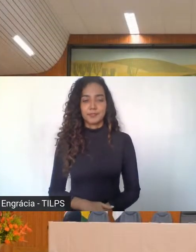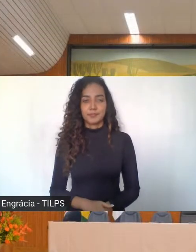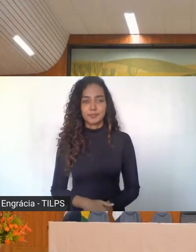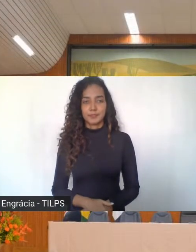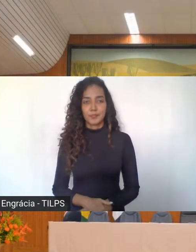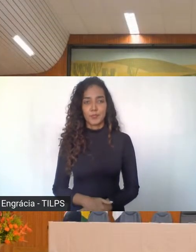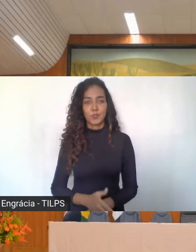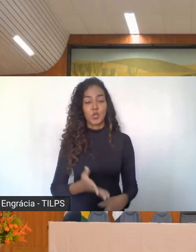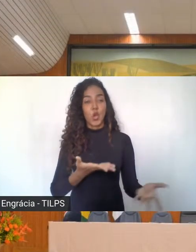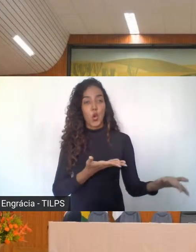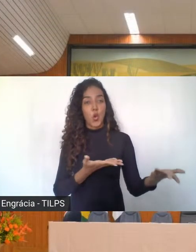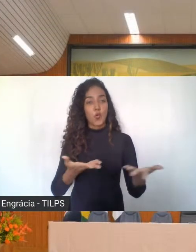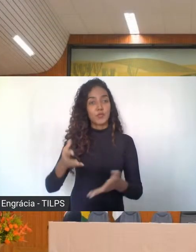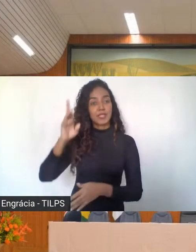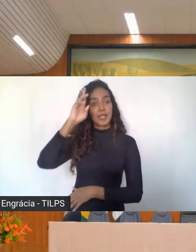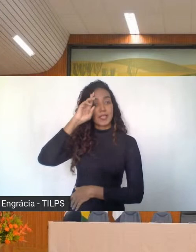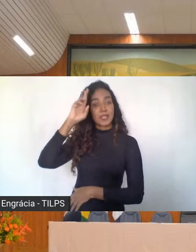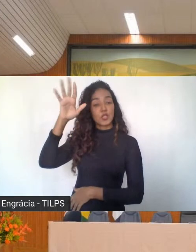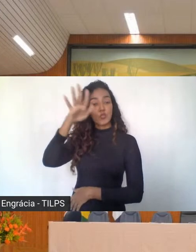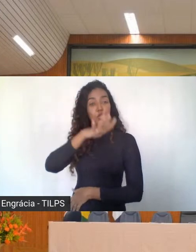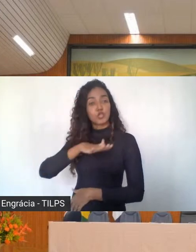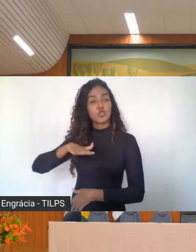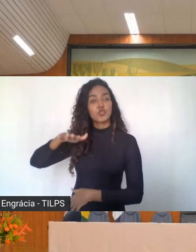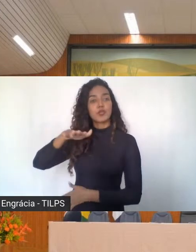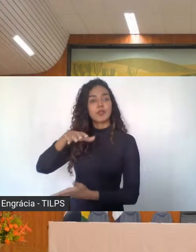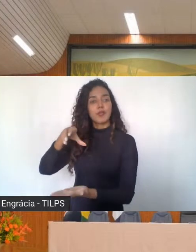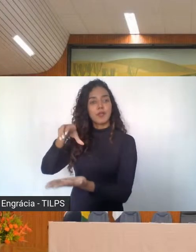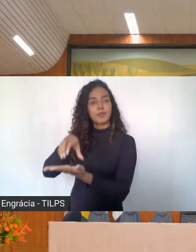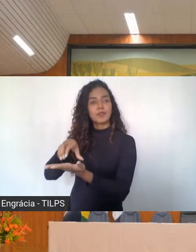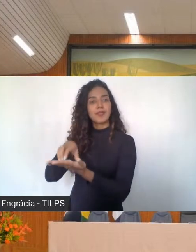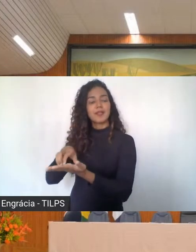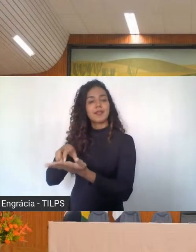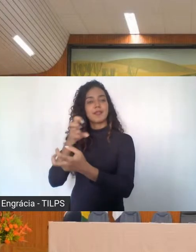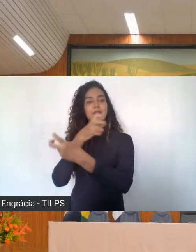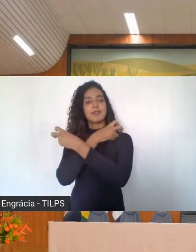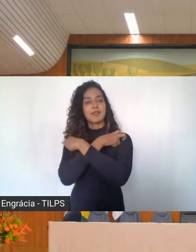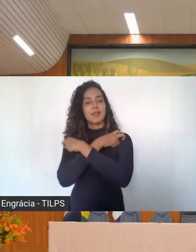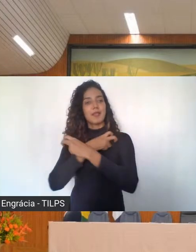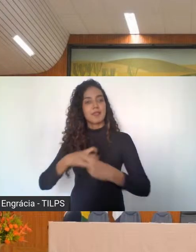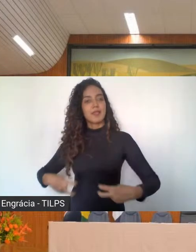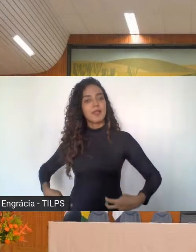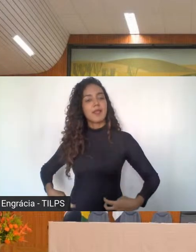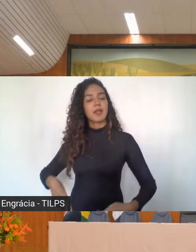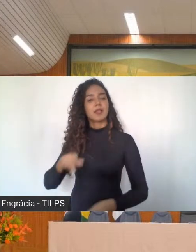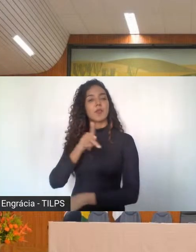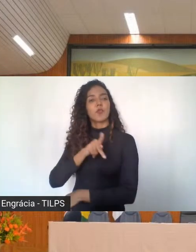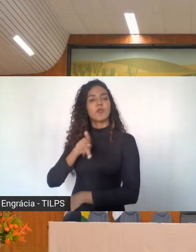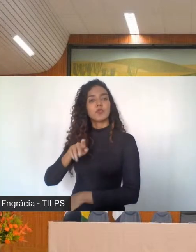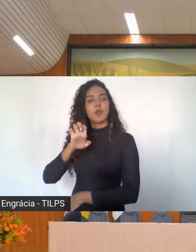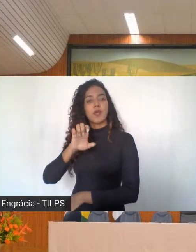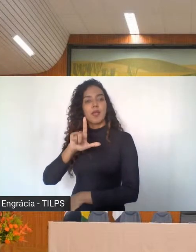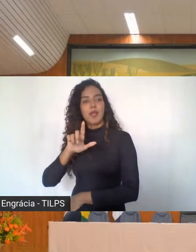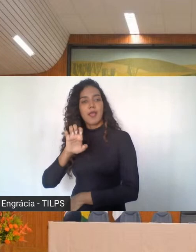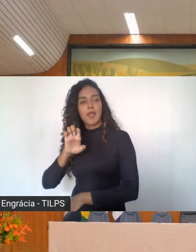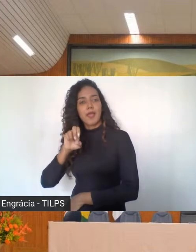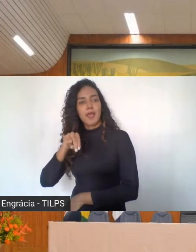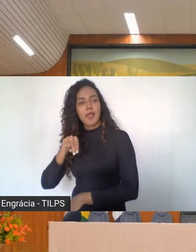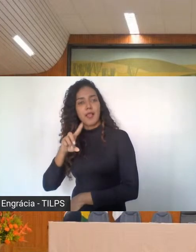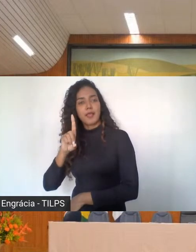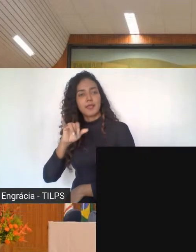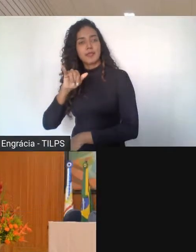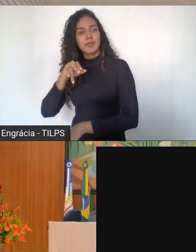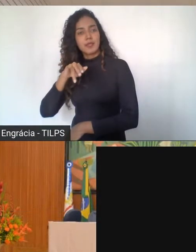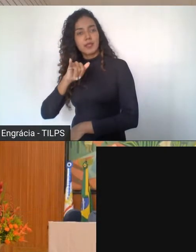Convida-se a diretora-geral e acadêmica da Unidade Acadêmica de Serra Talhada, professora Ellen Karim Diniz, para fazer sua